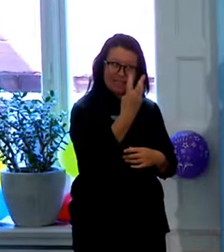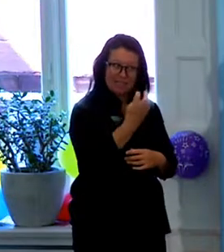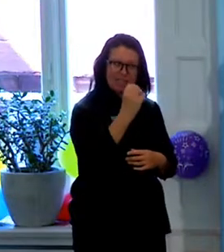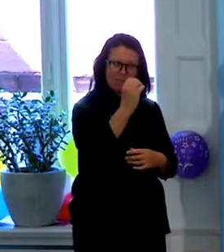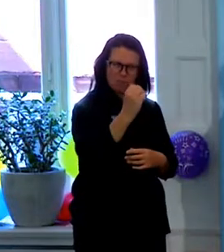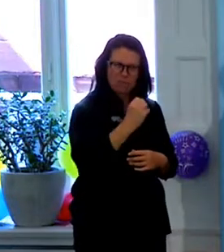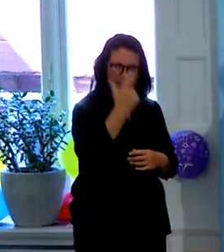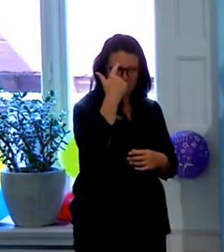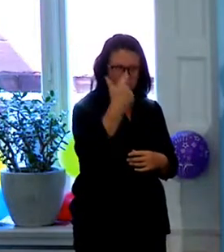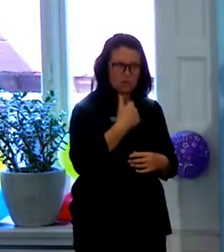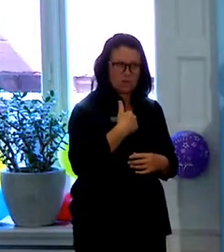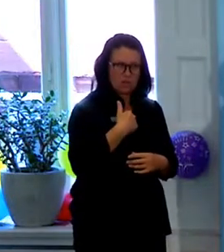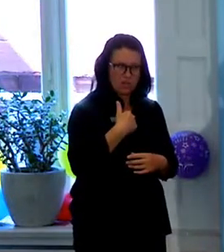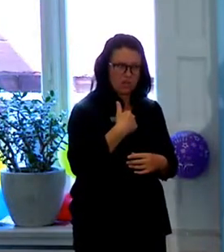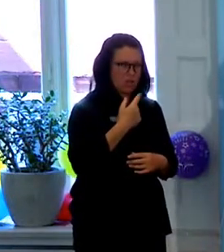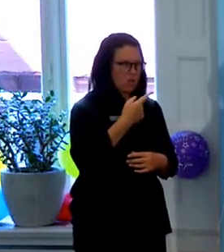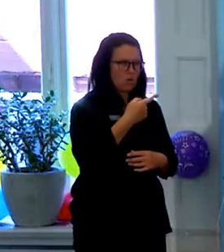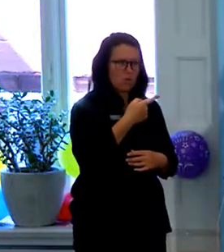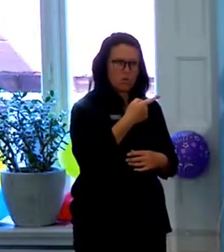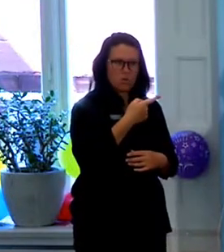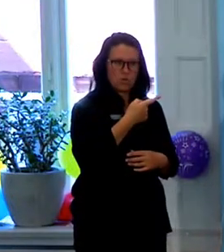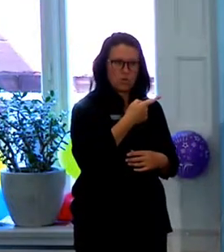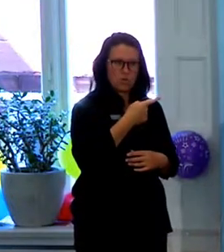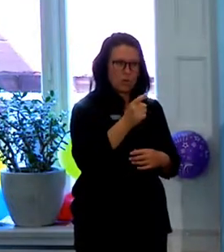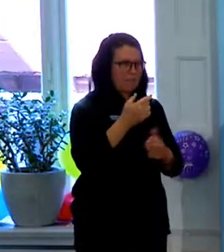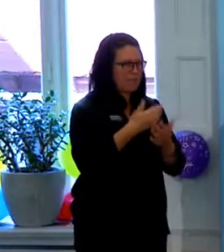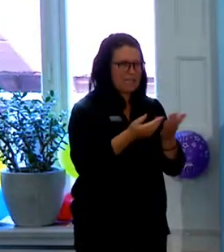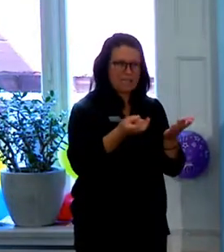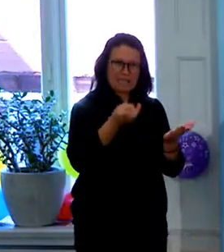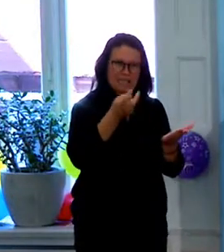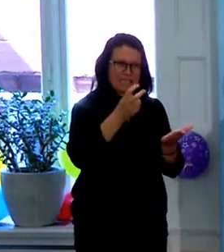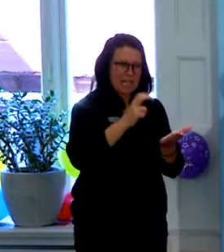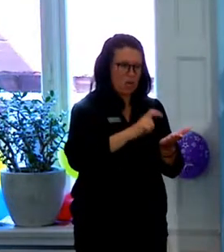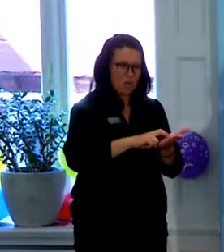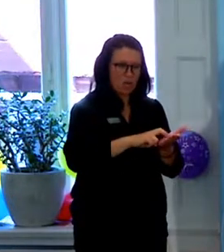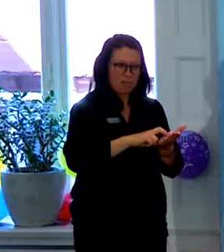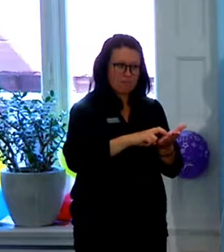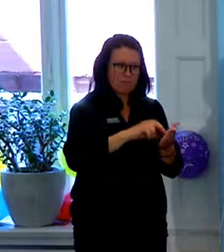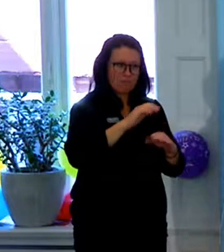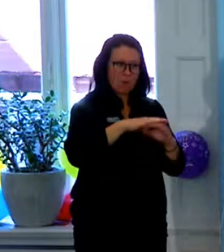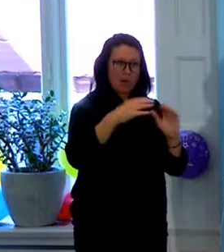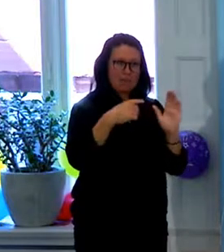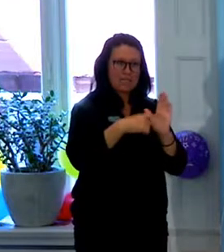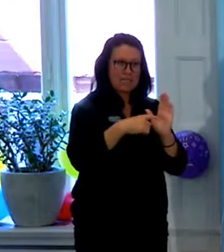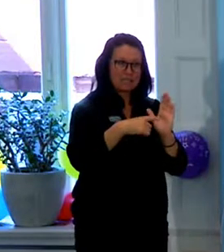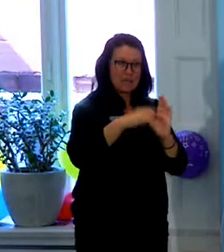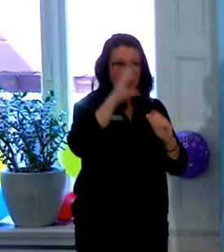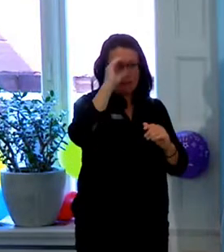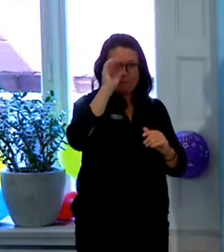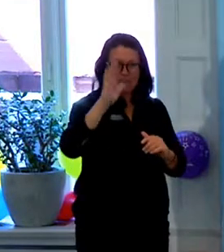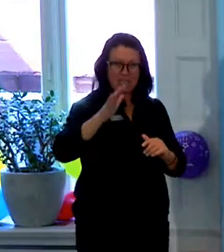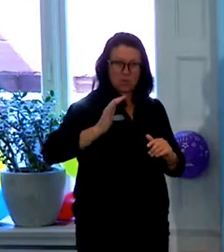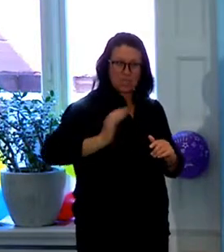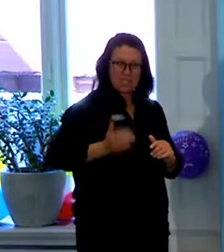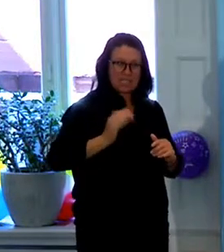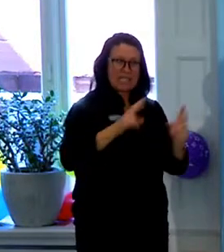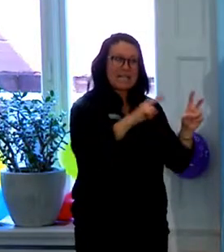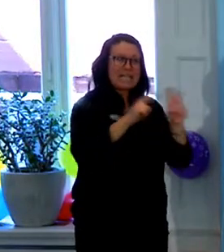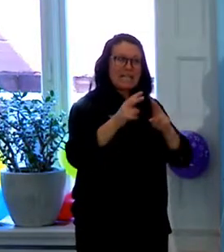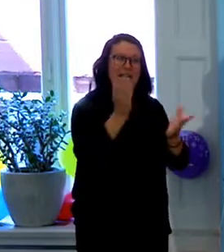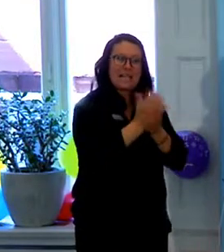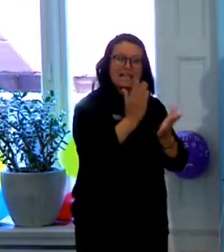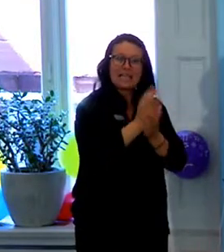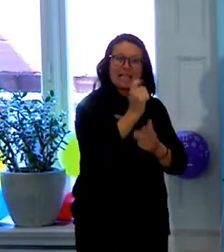30% tror jag, att de inte ställer upp på principen om mäns och kvinnors lika